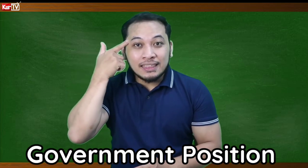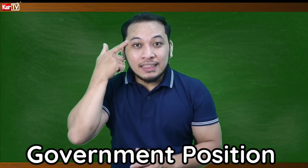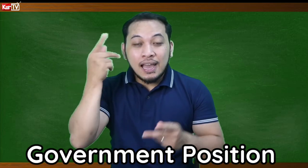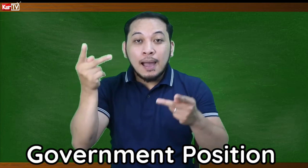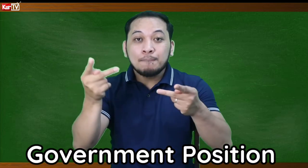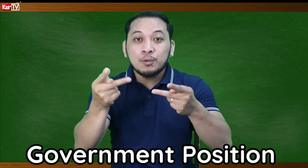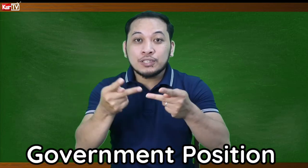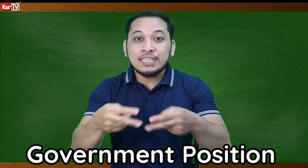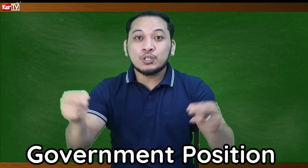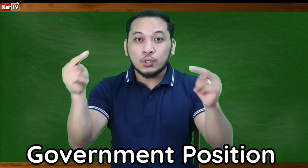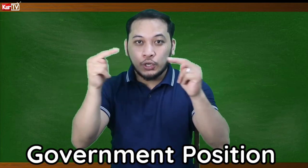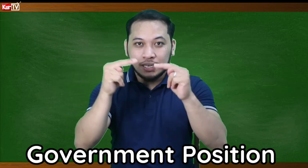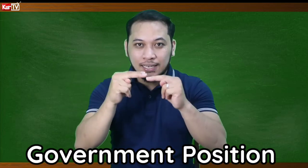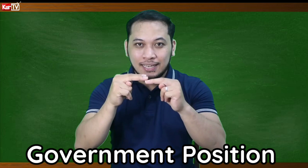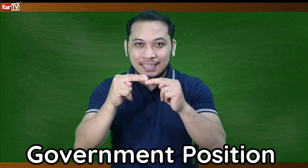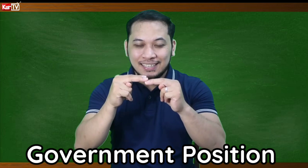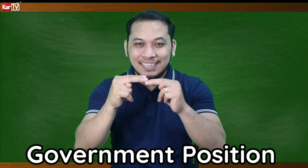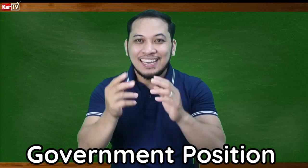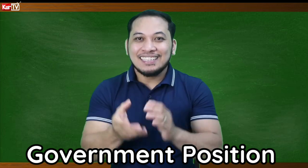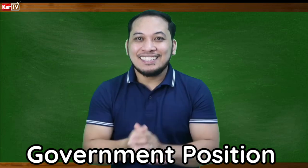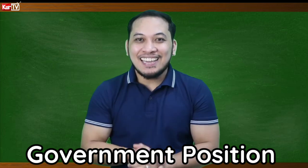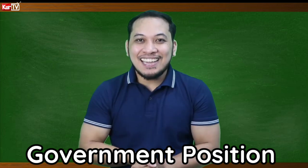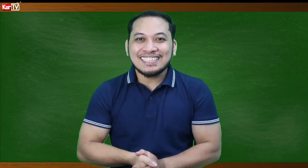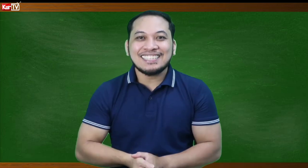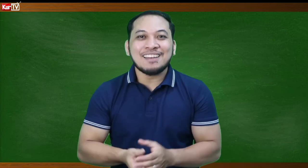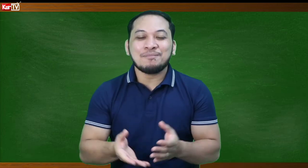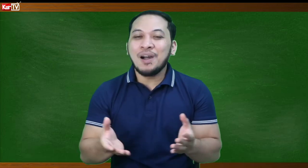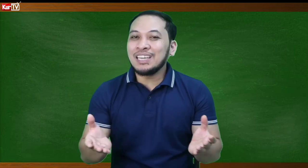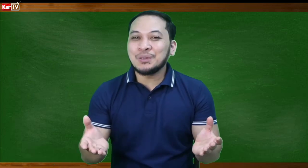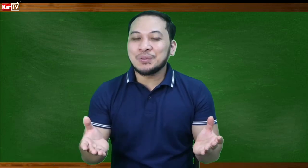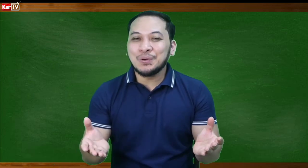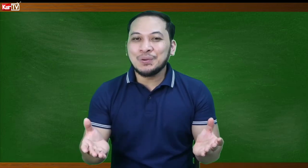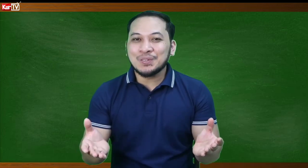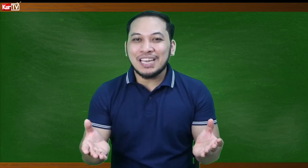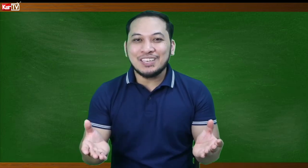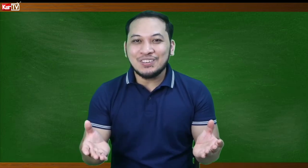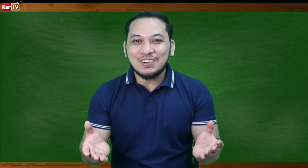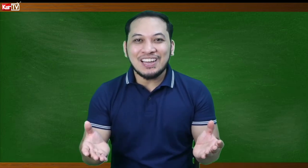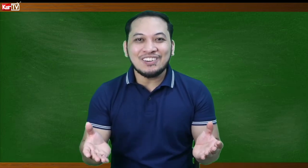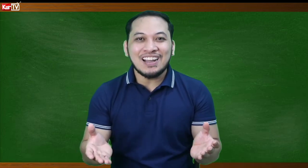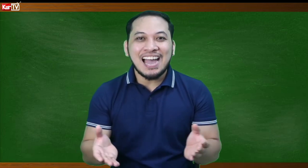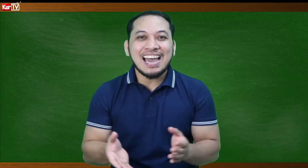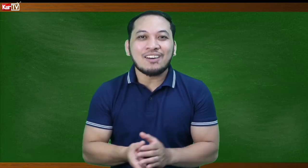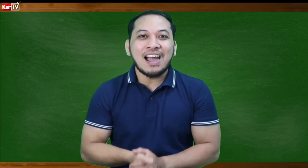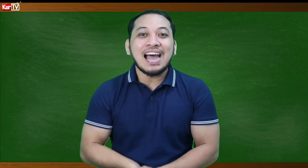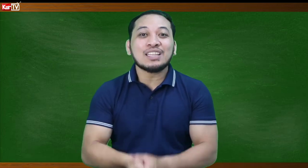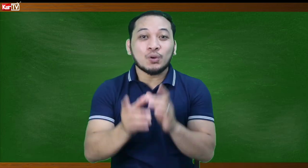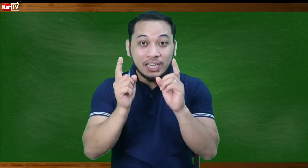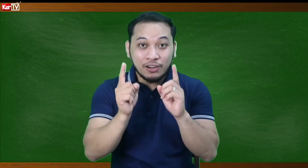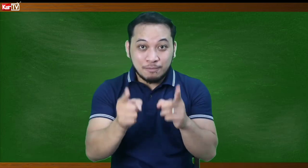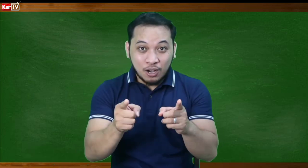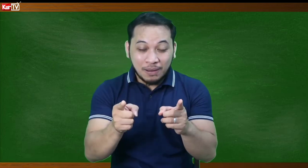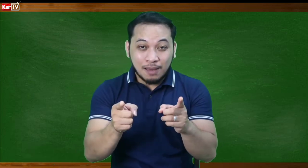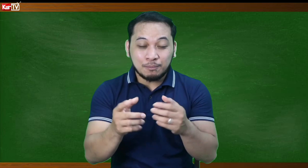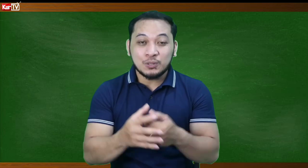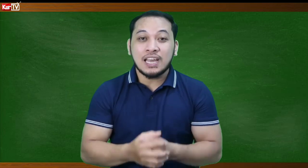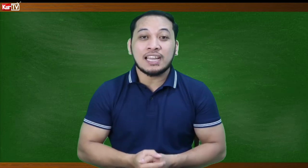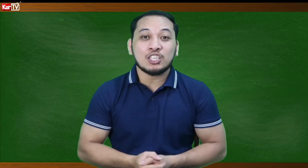government position. Yes! Yan po ang ituturo ko sa inyo ngayong araw at kung ikaw ay bago pa lamang po sa aking